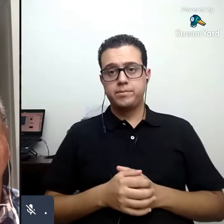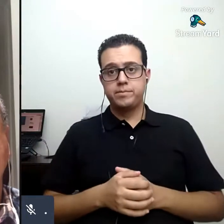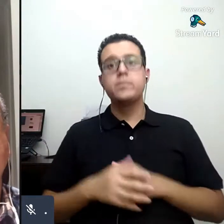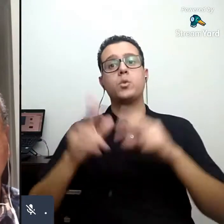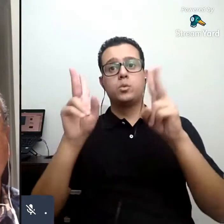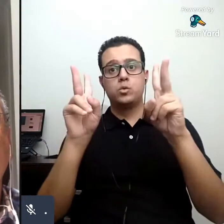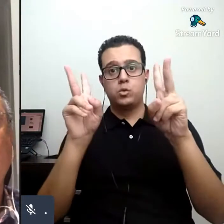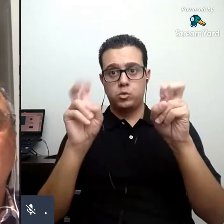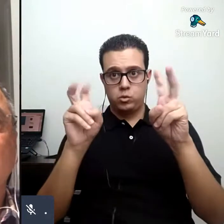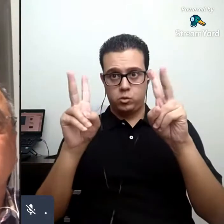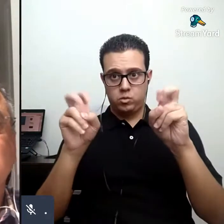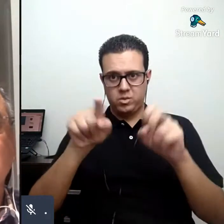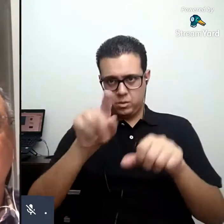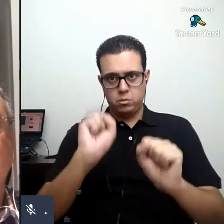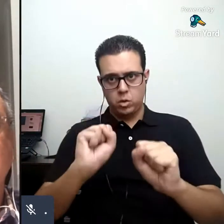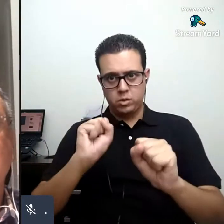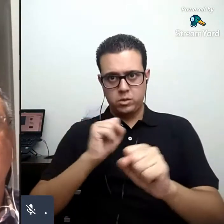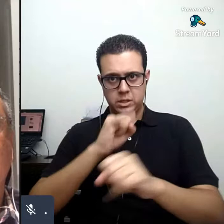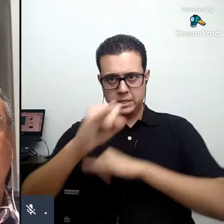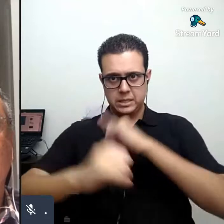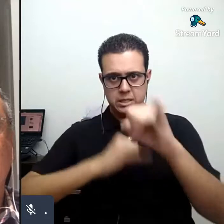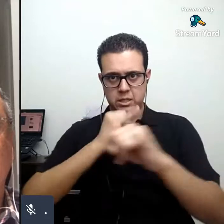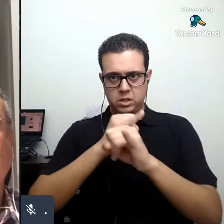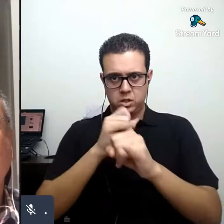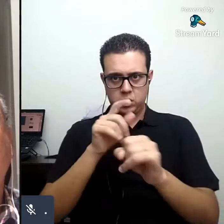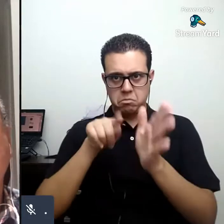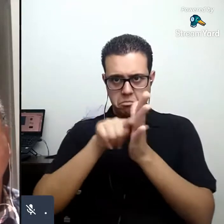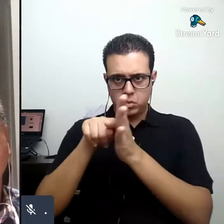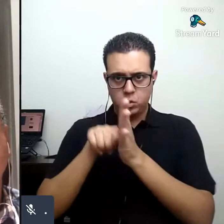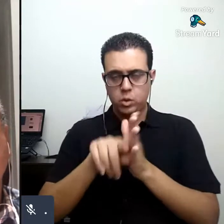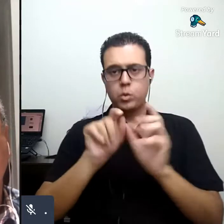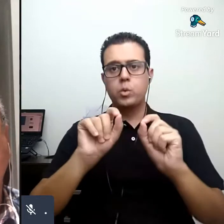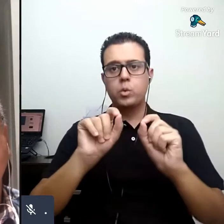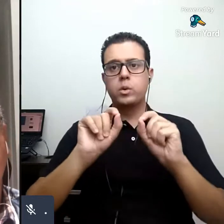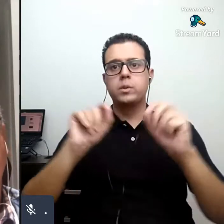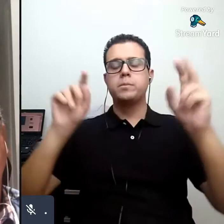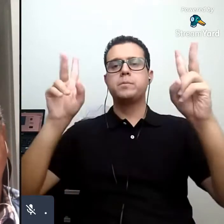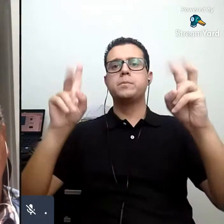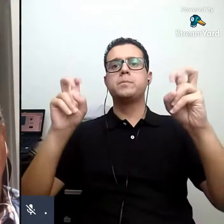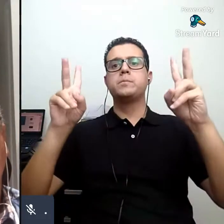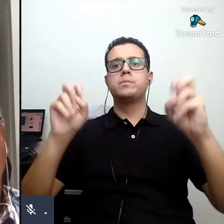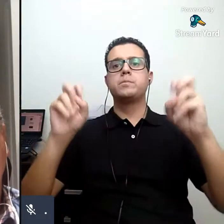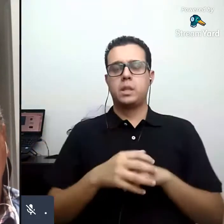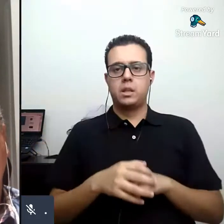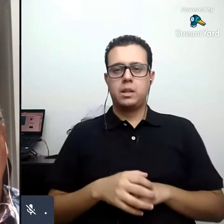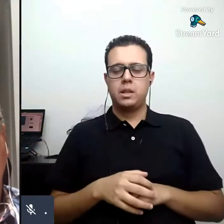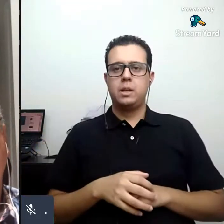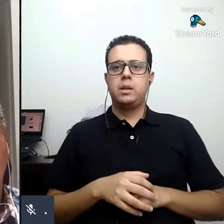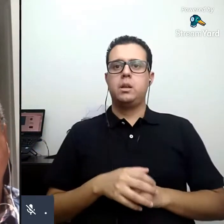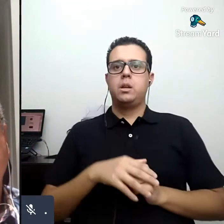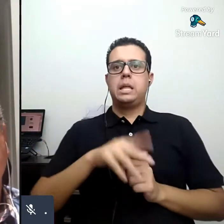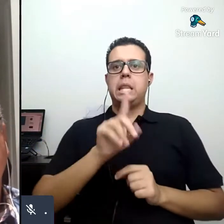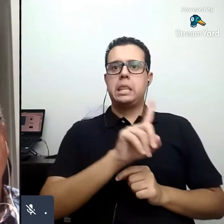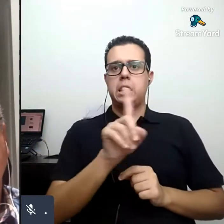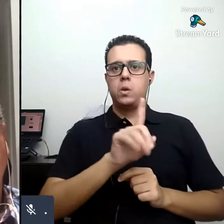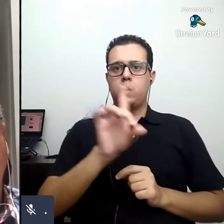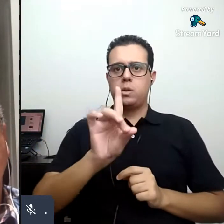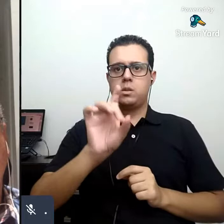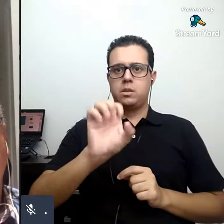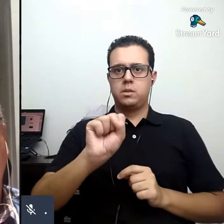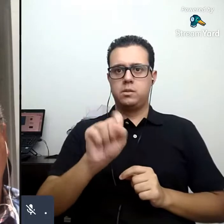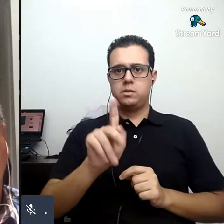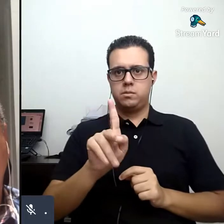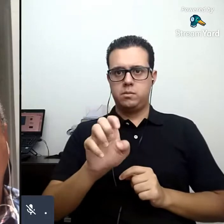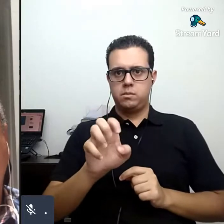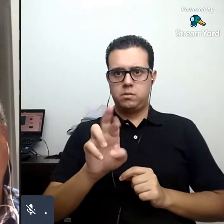do artigo que ele escreve é: Não desperdice o seu câncer. Tente Tente